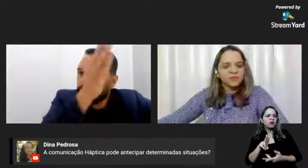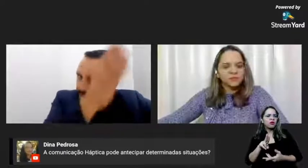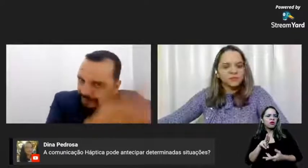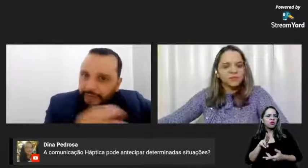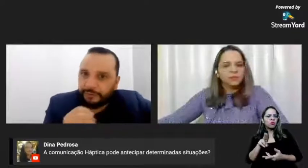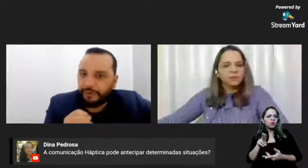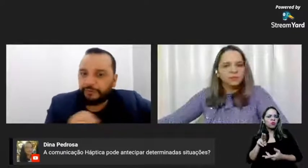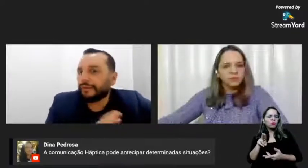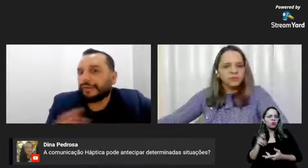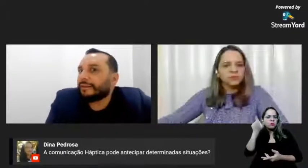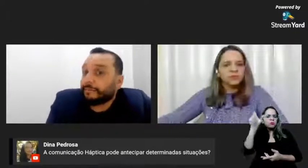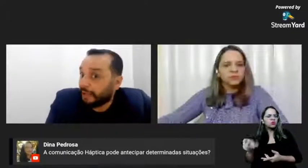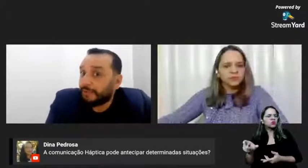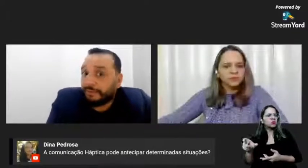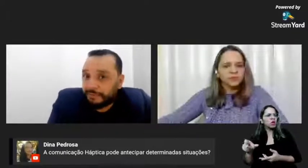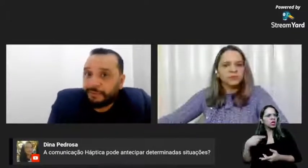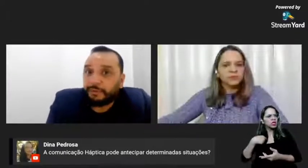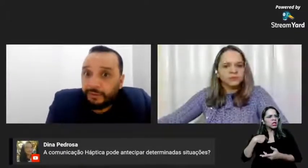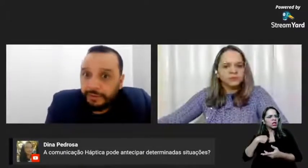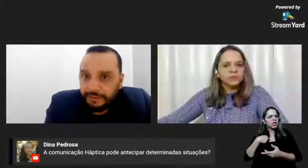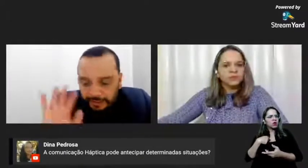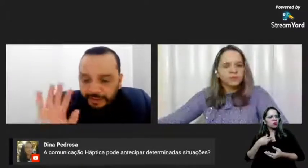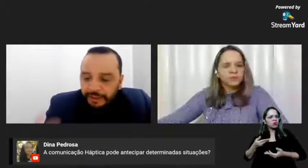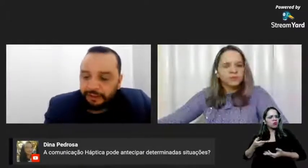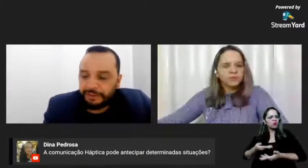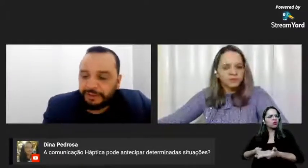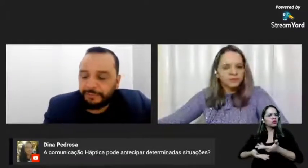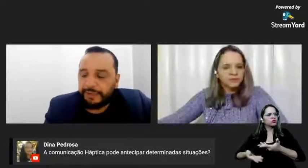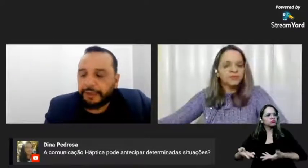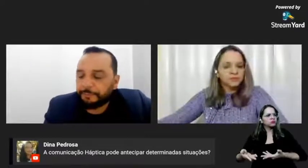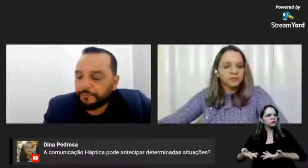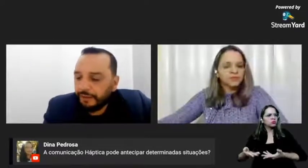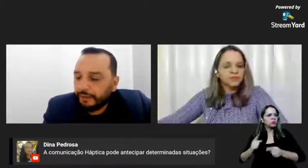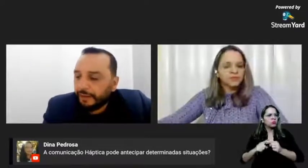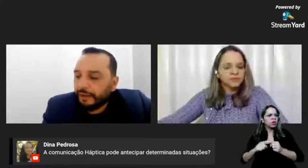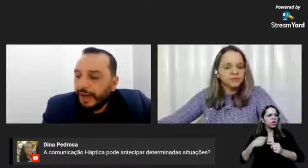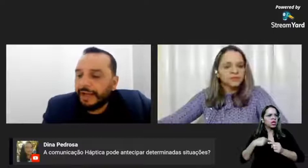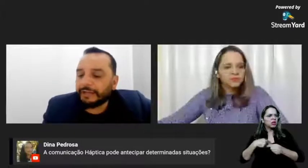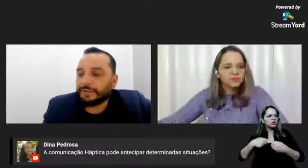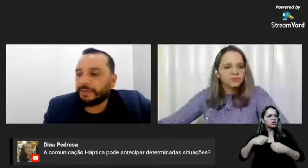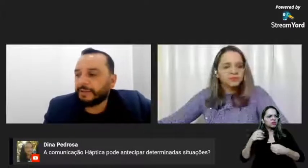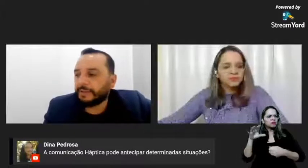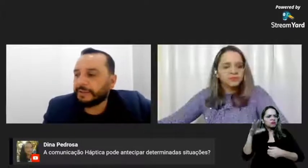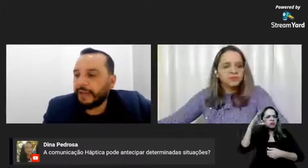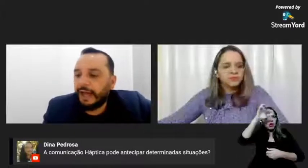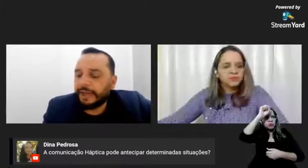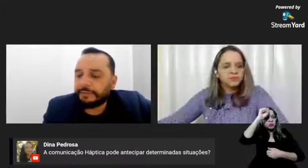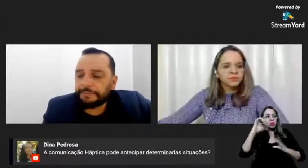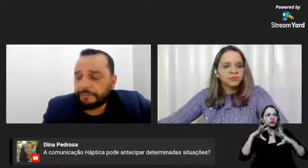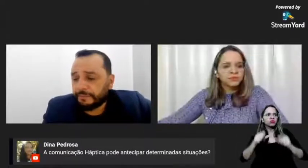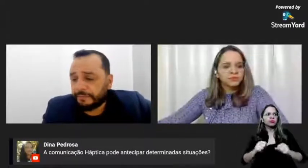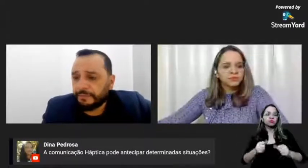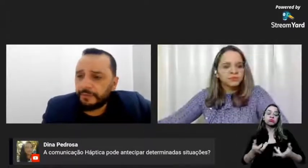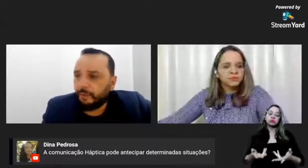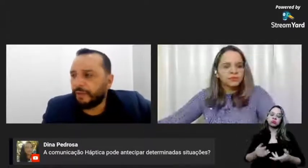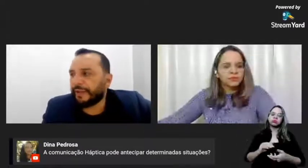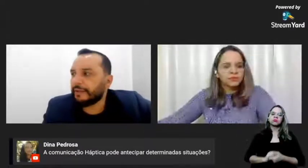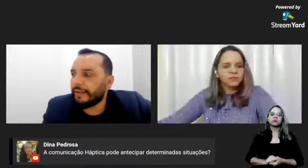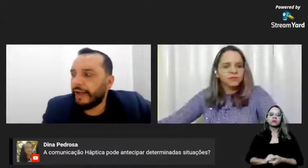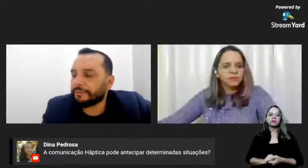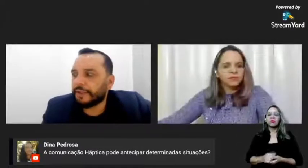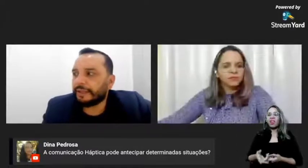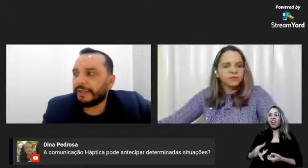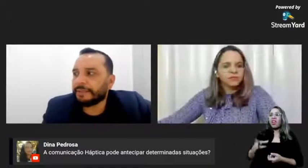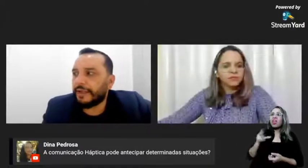aquele surdo cego que eu vou atender? Por que eu tenho que saber todas? A começar por aí. Aí as pessoas falam assim, o